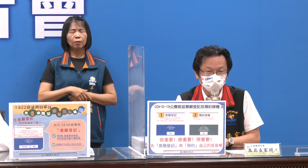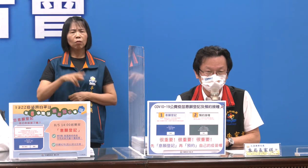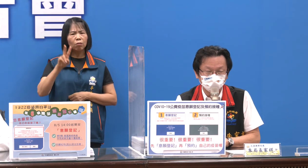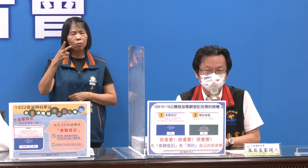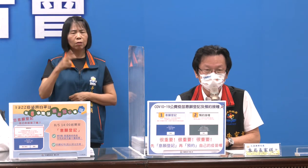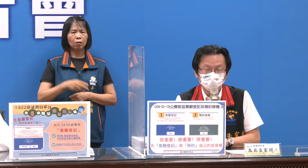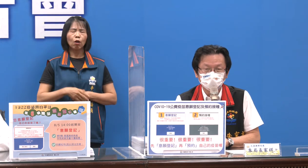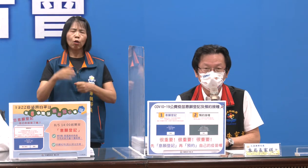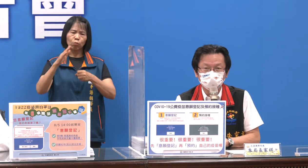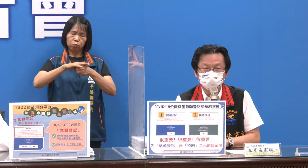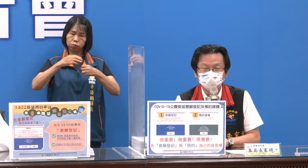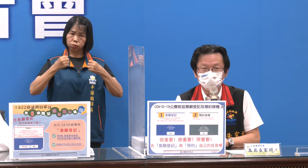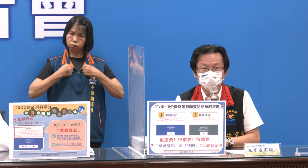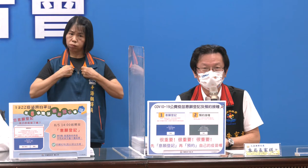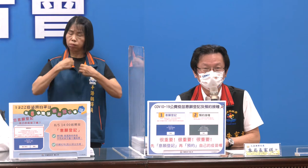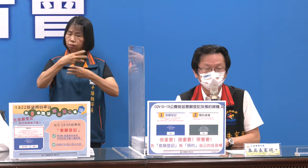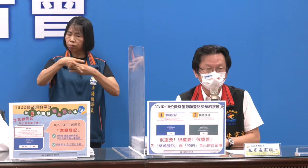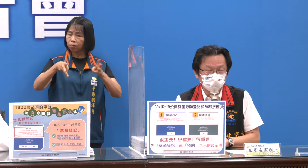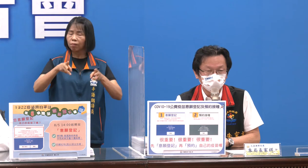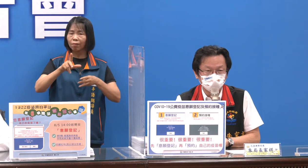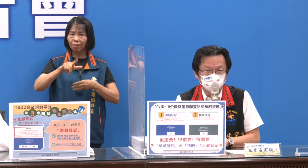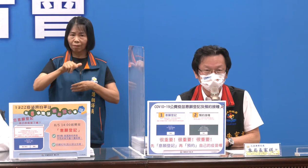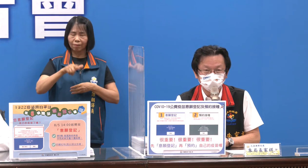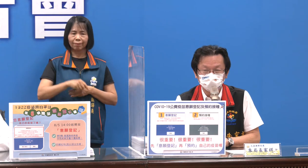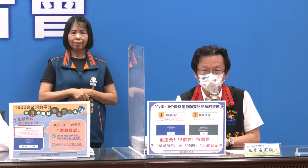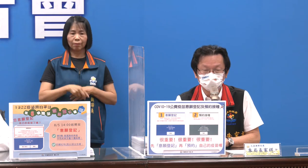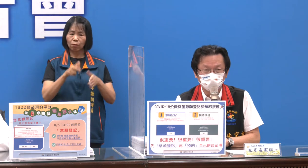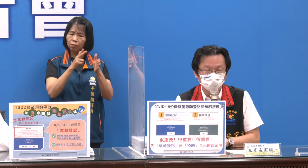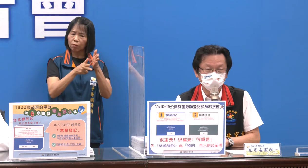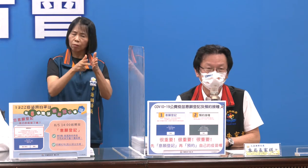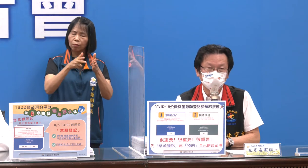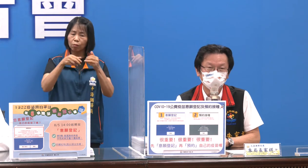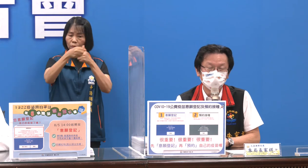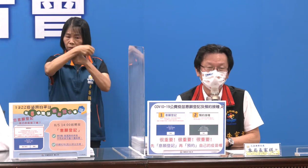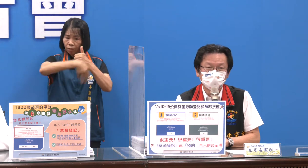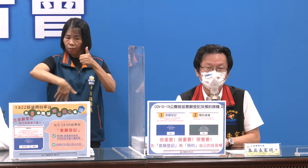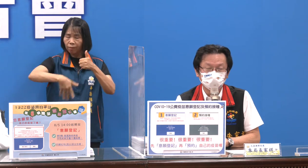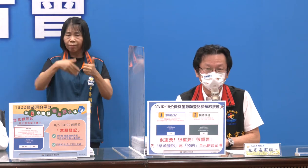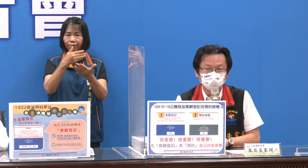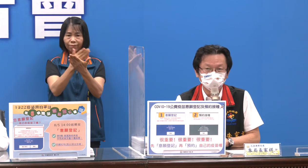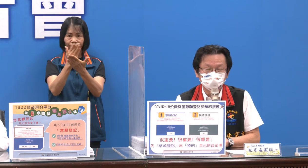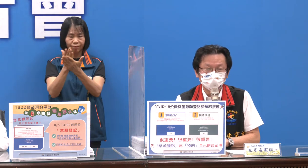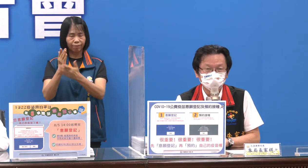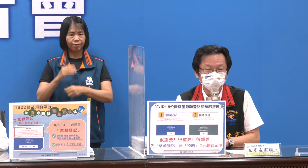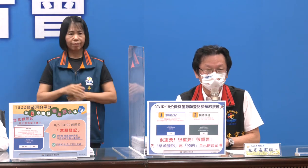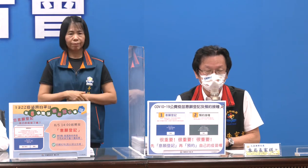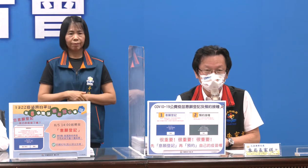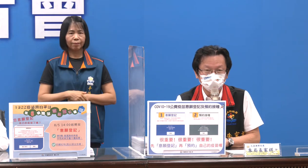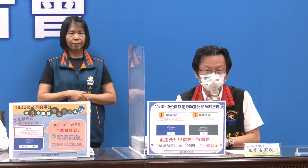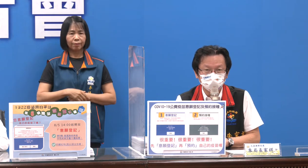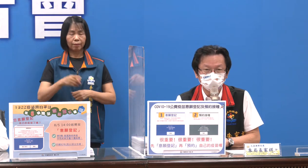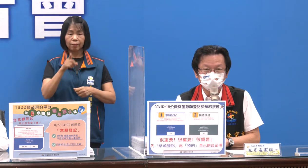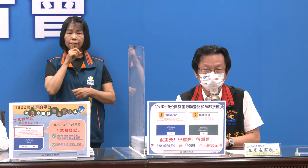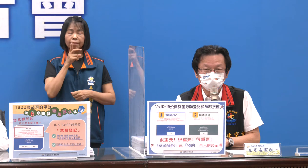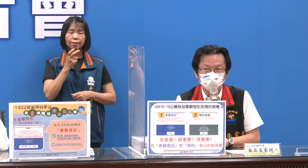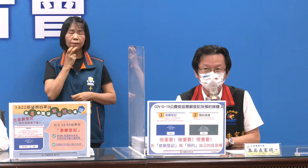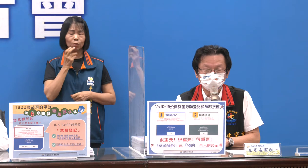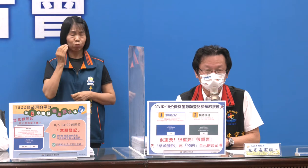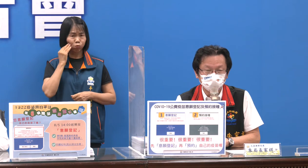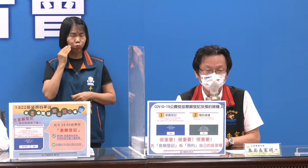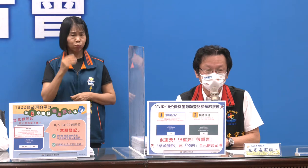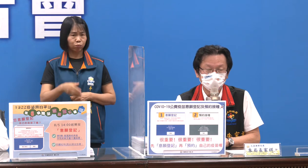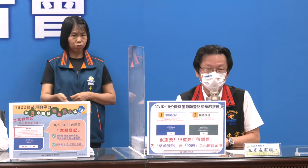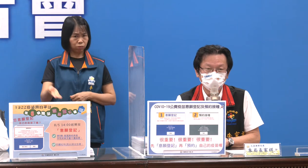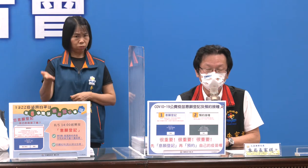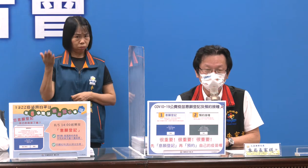补教业者或者是台铁的员工同仁那等等这些专案的人，如果因为